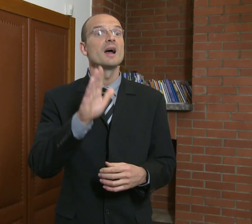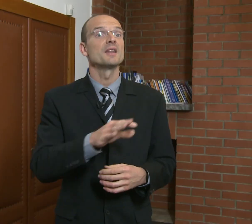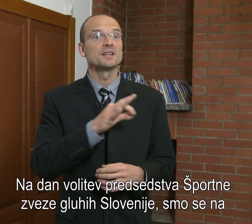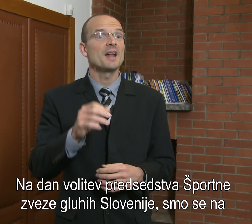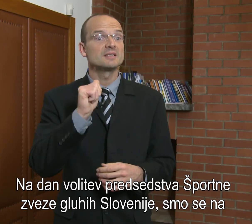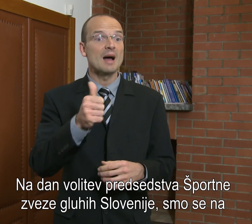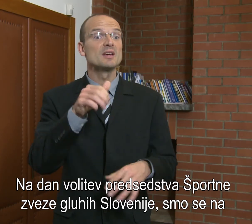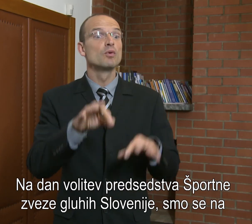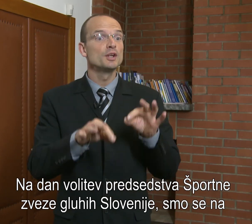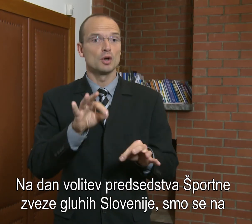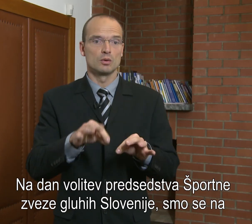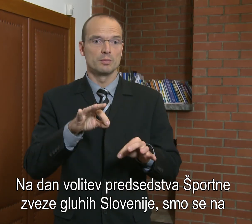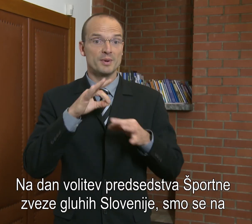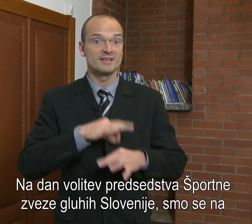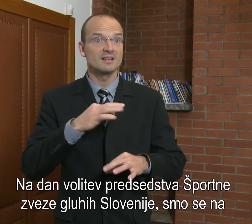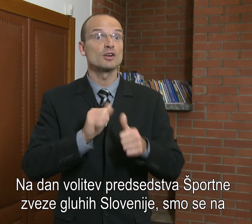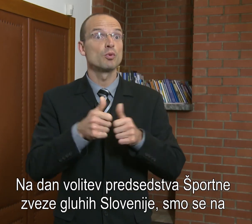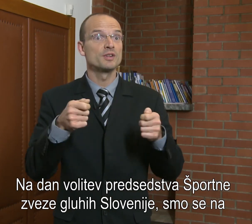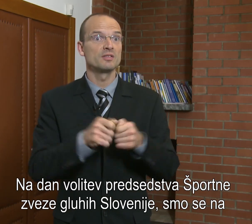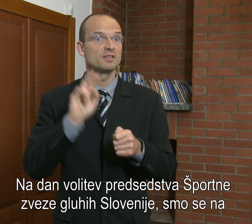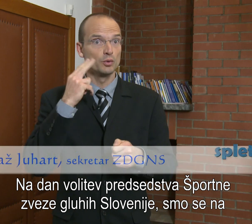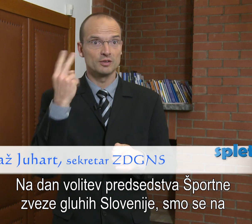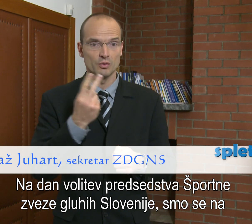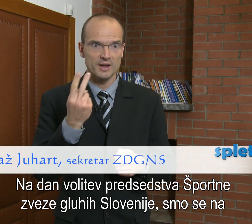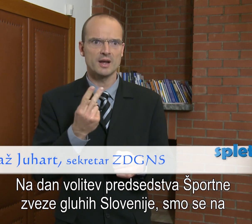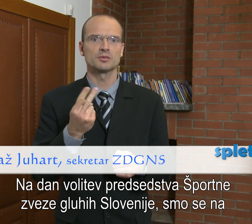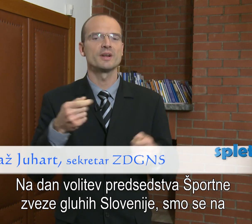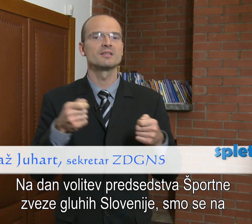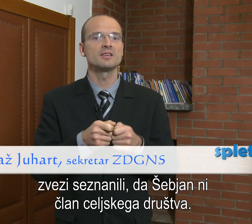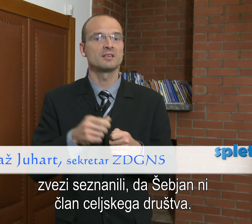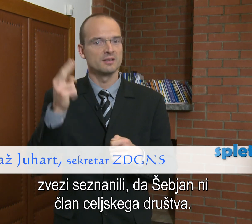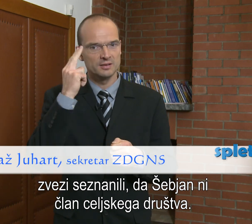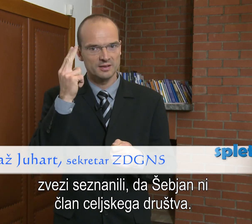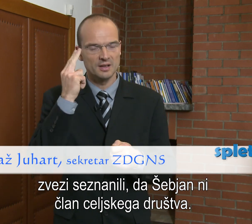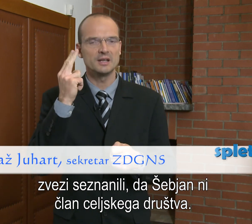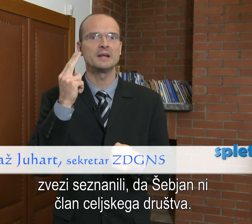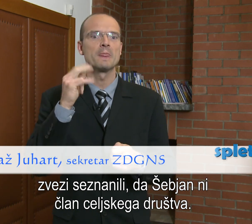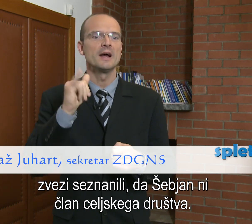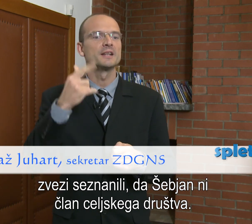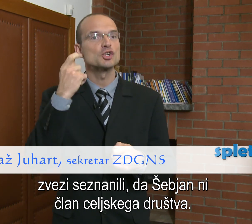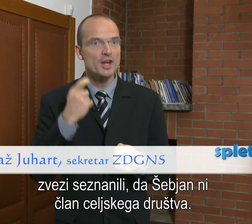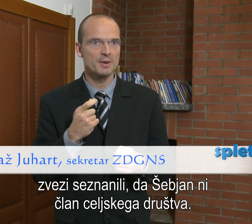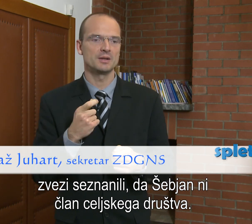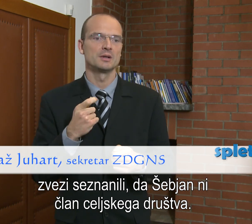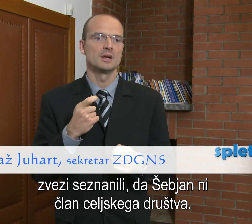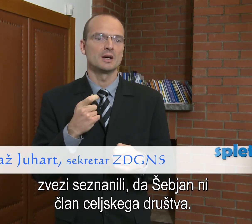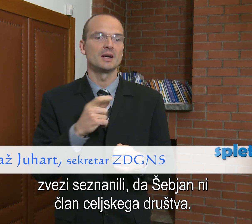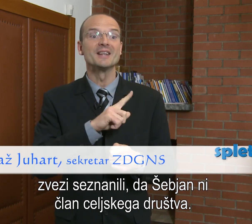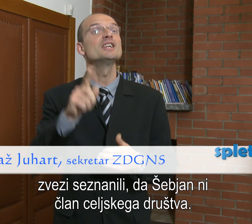Na dan samih volitev predsedstva Športne zveze gluhih Slovenije smo na zvezi seznanili, da Šebjan ni